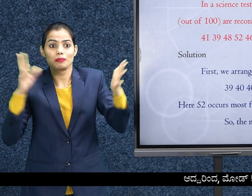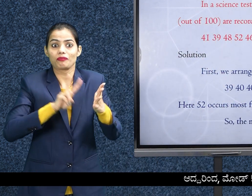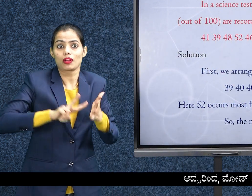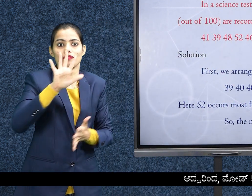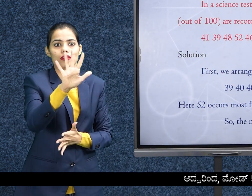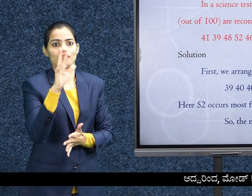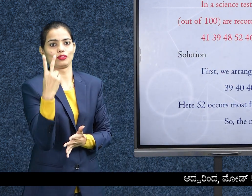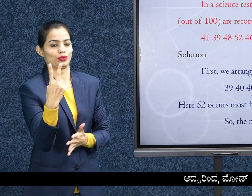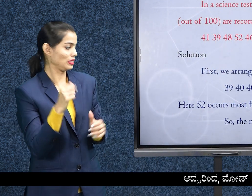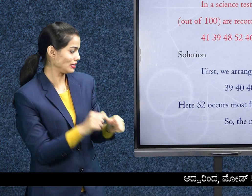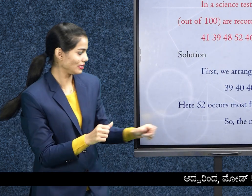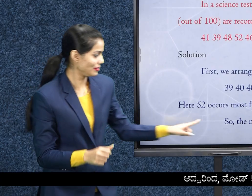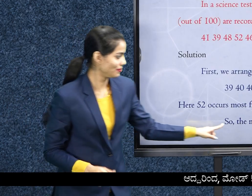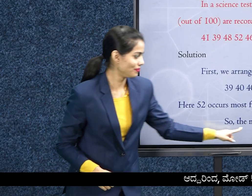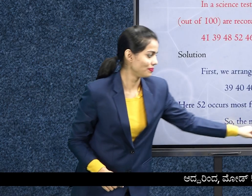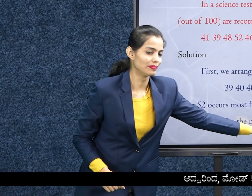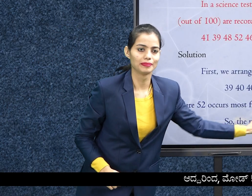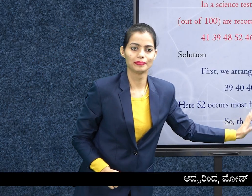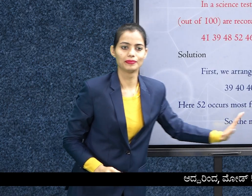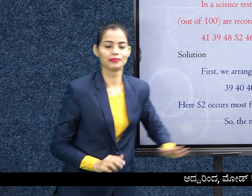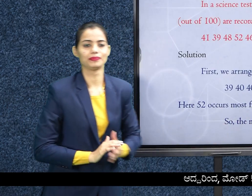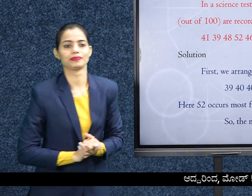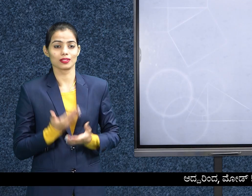ಆದ್ರಿಂದ ಮೋಡ್ 52 ಆಗಿದೆ.